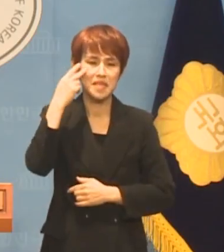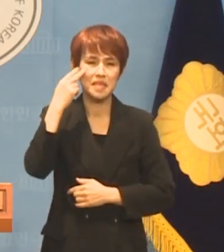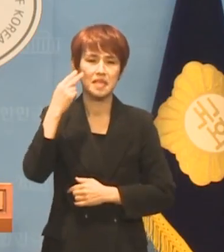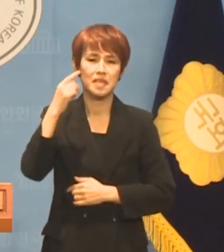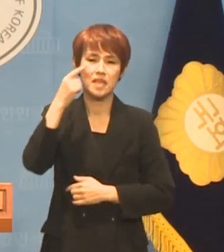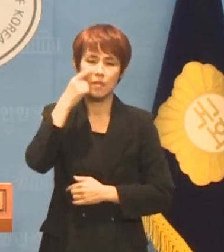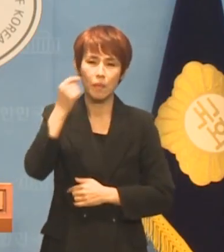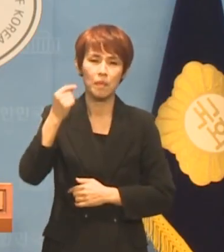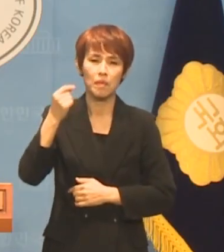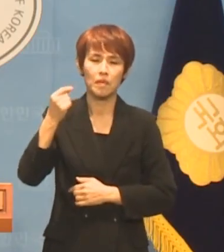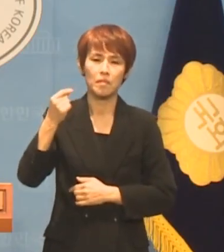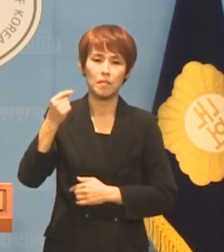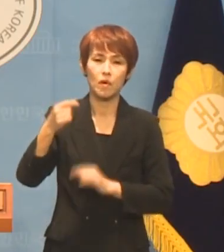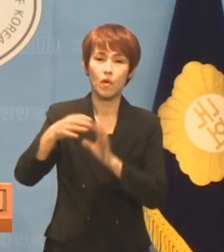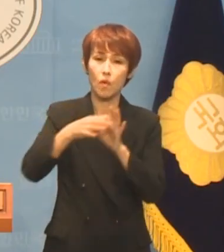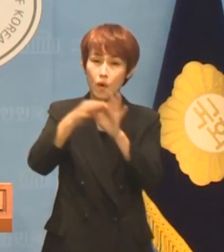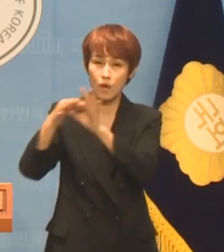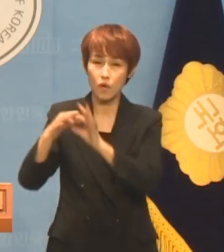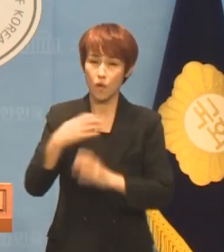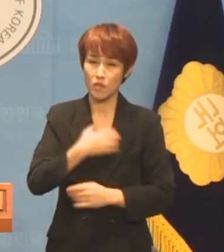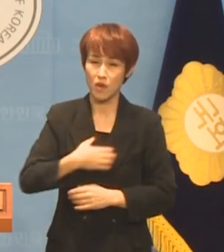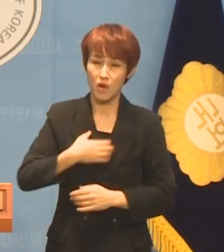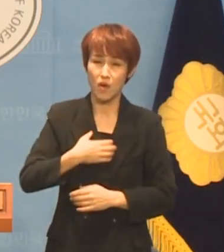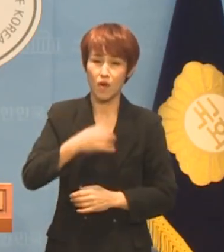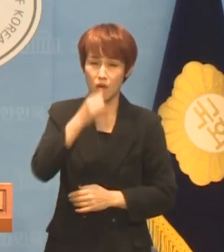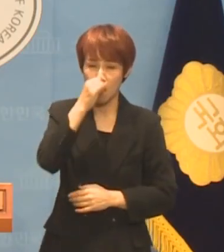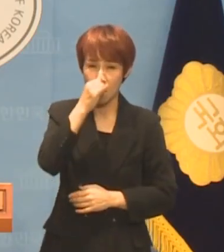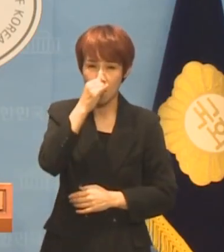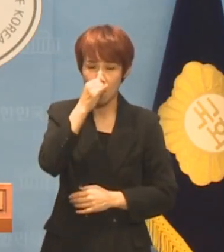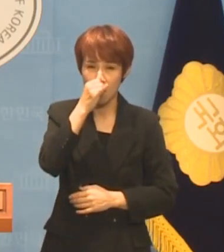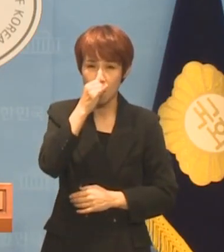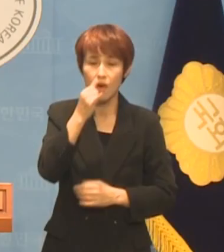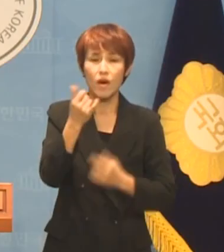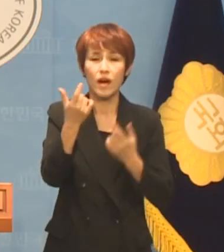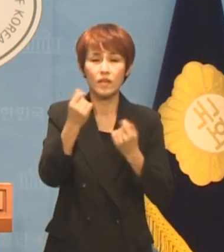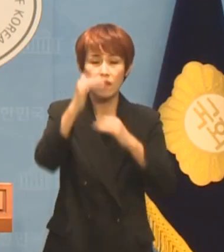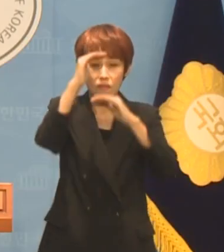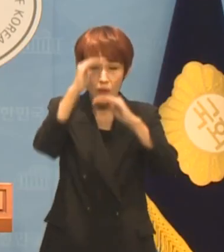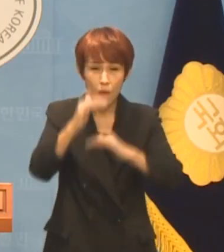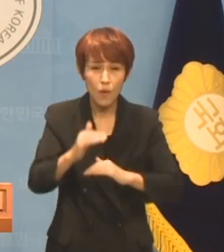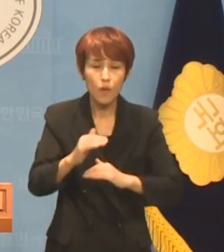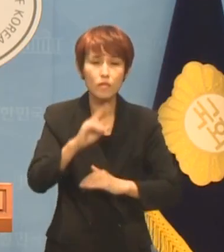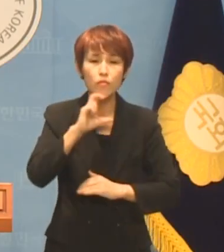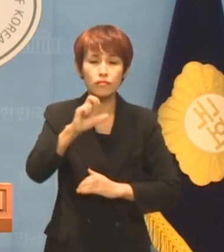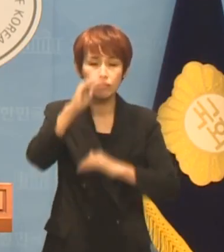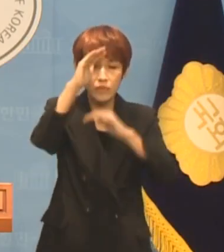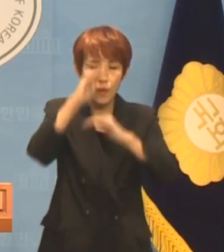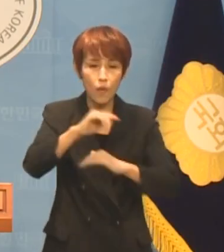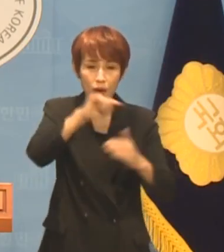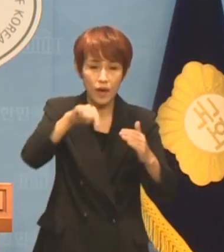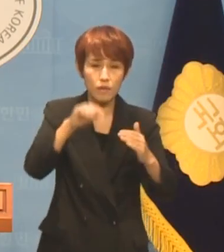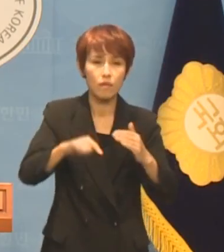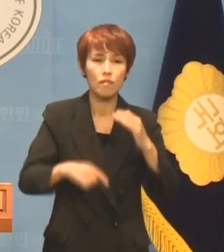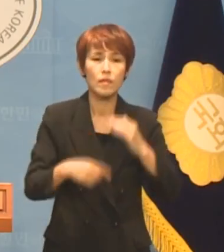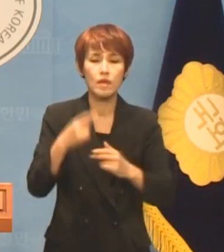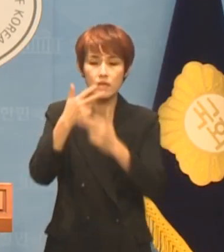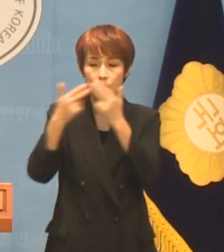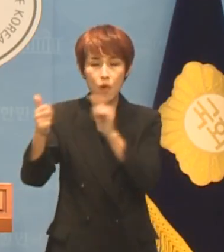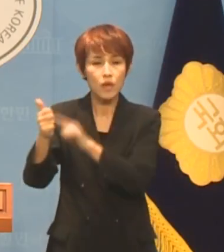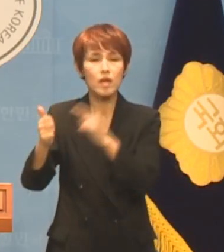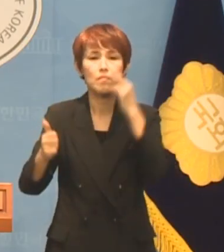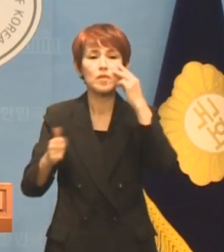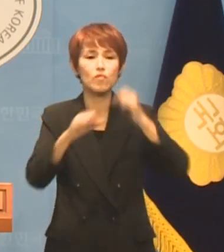개를 운운하며 가져온 25분 토크쇼의 그 어느 부분에도 이재명 대표가 미군